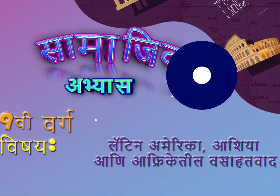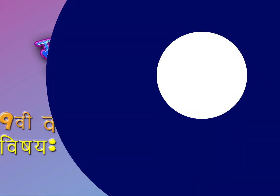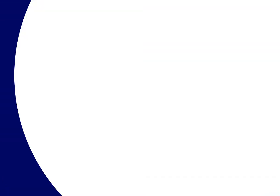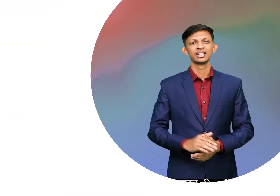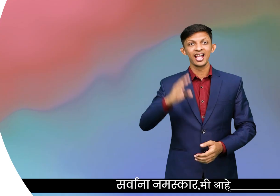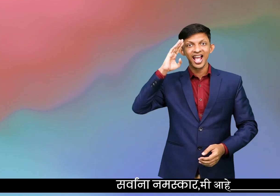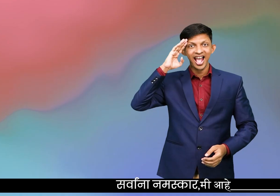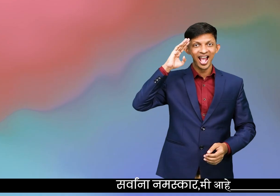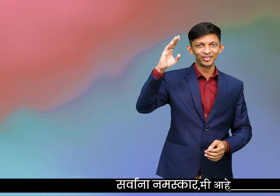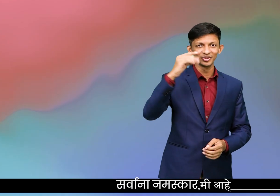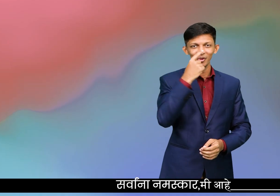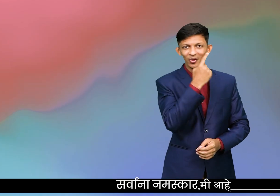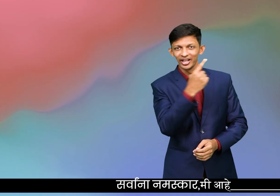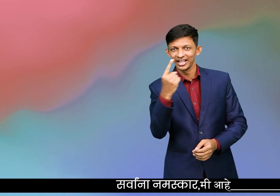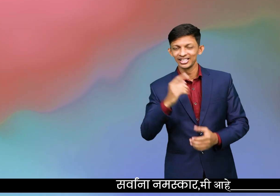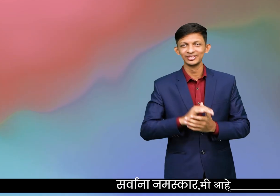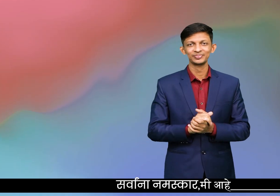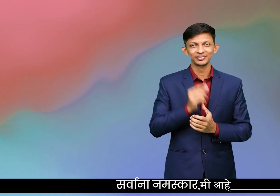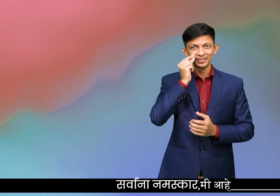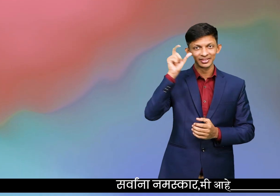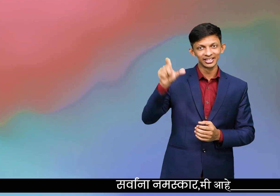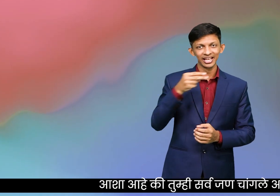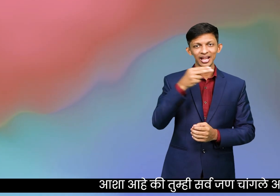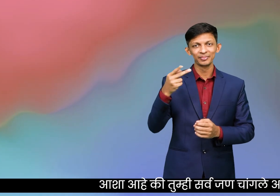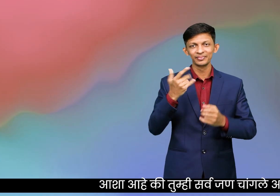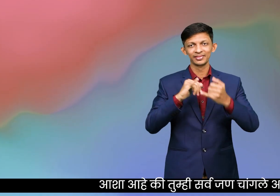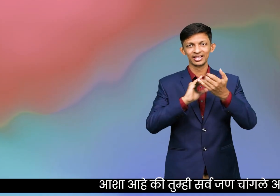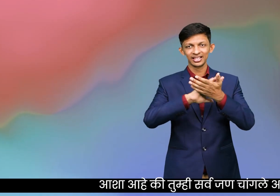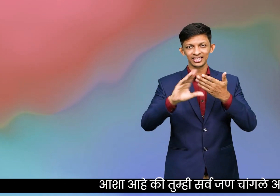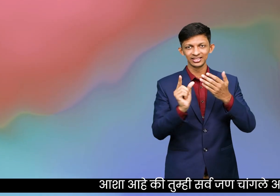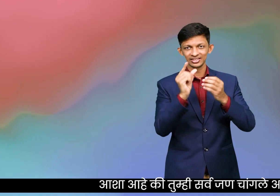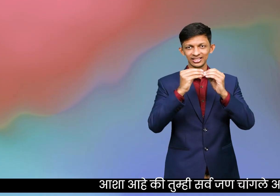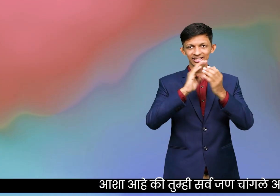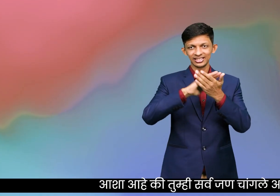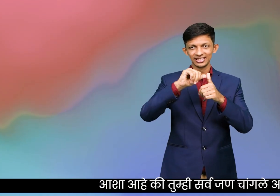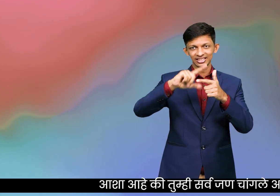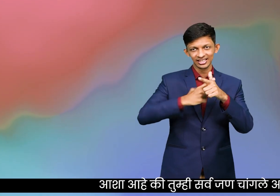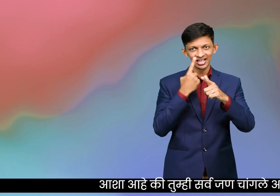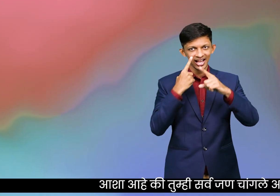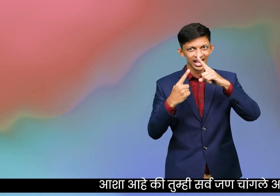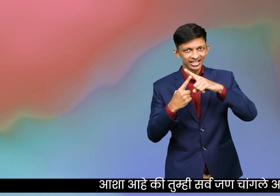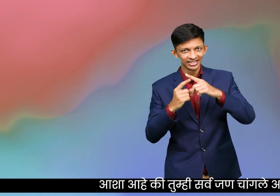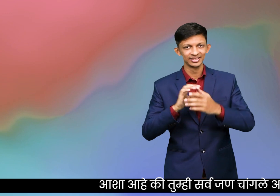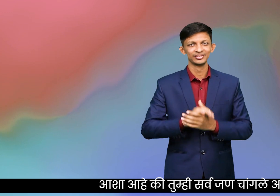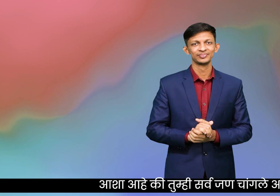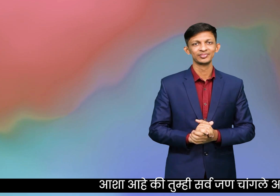सर्वांना नमस्कार. मी आहे. आशा आहे की तुम्ही सर्वजण चांगले आहात.